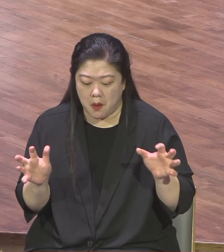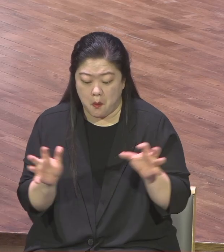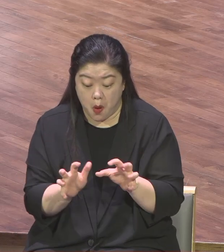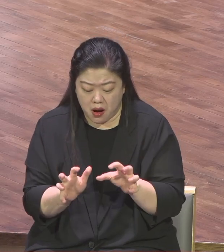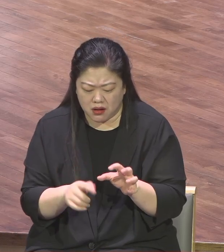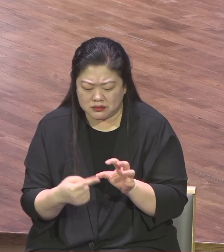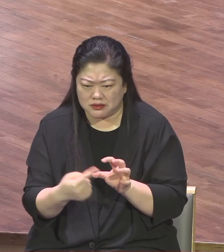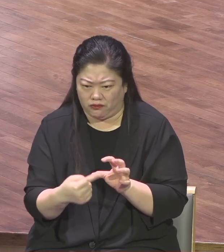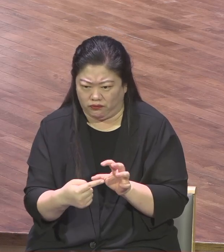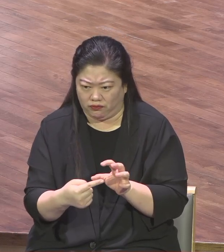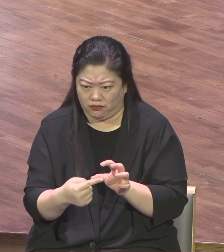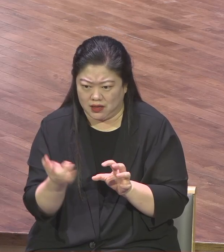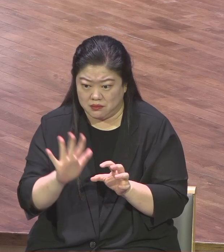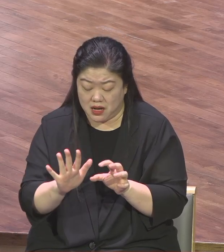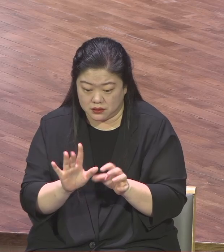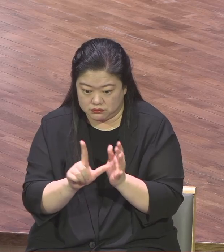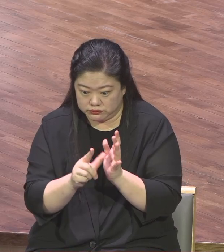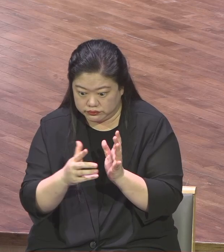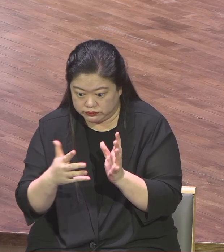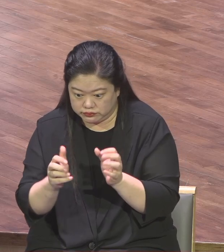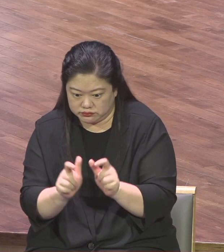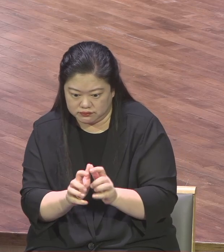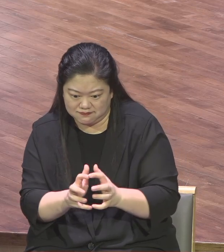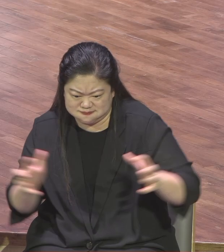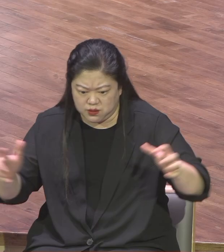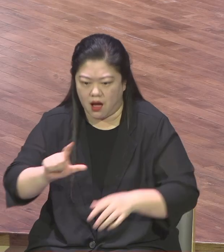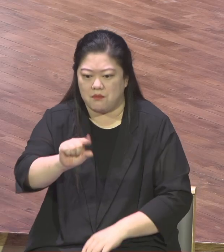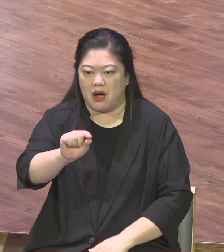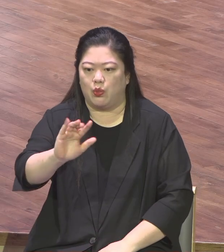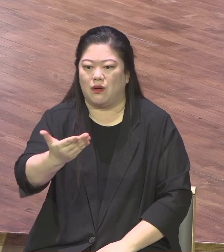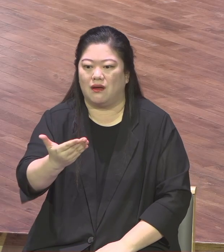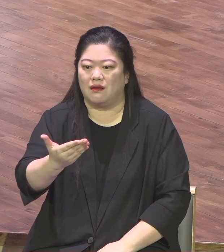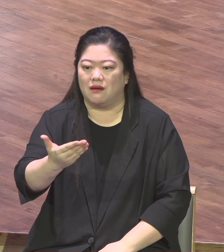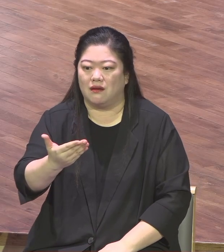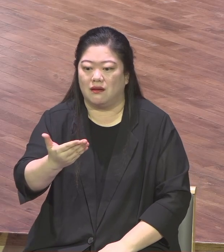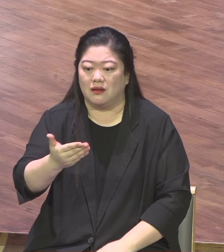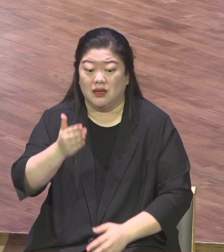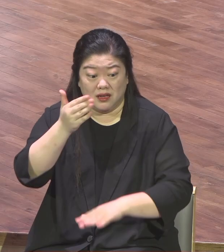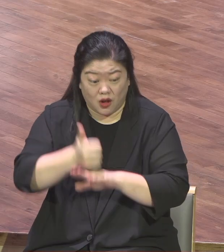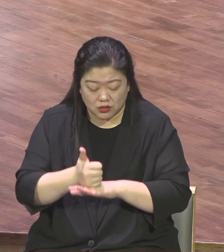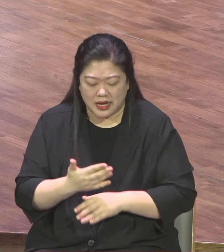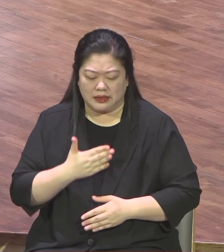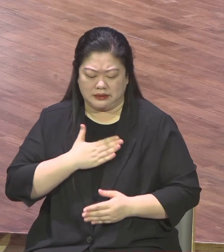축복. 나를 보좌화하라. 나를 보좌화하라.